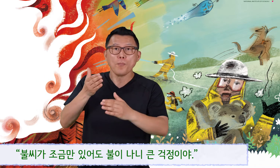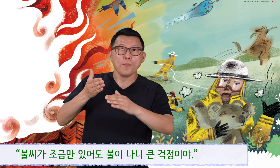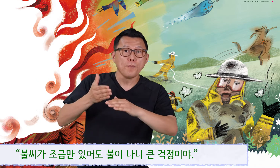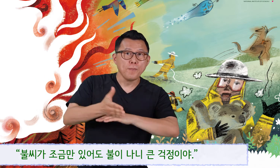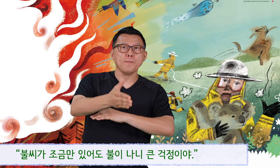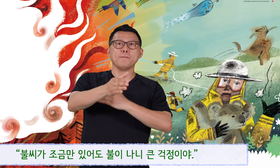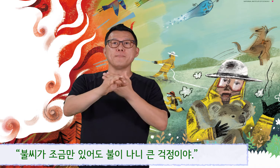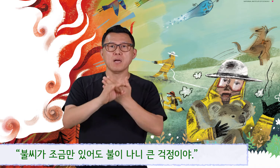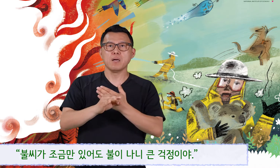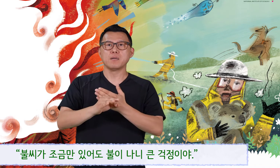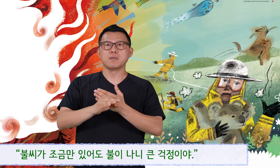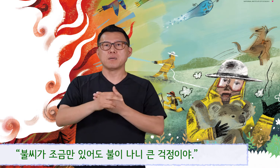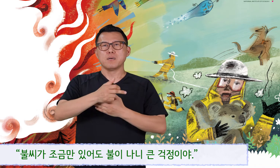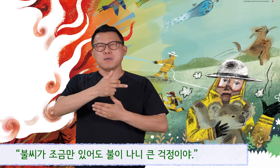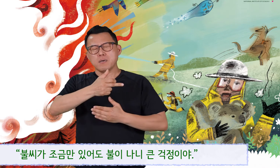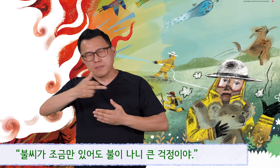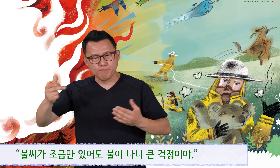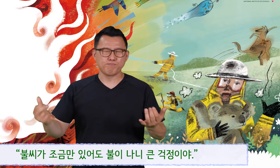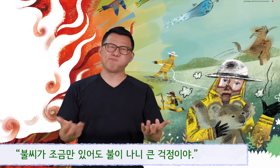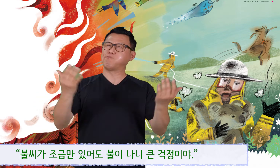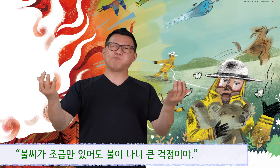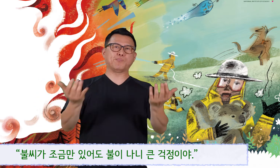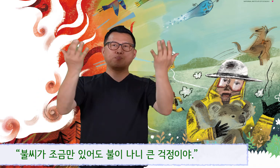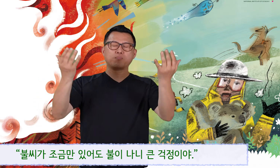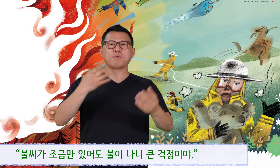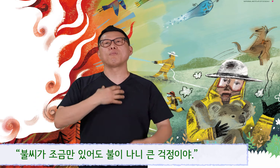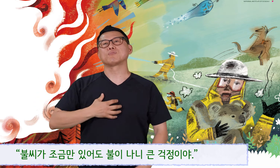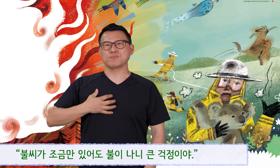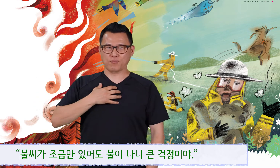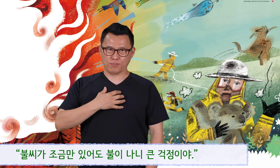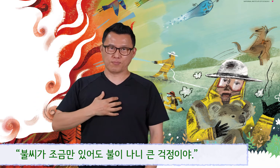불씨가 조금만 있어도 불이 나니 큰 걱정이야.